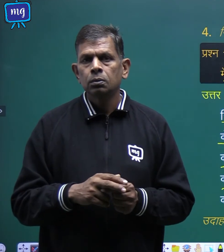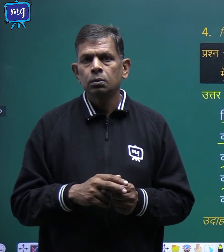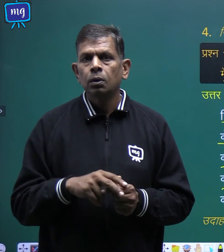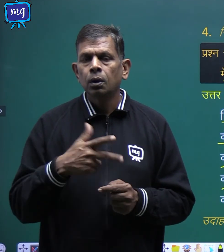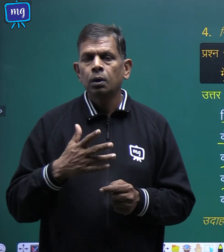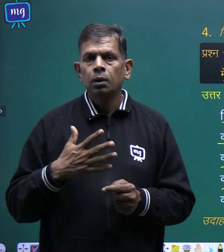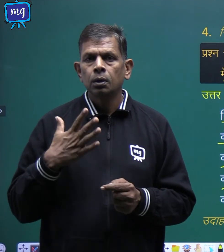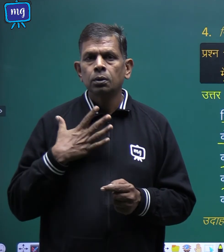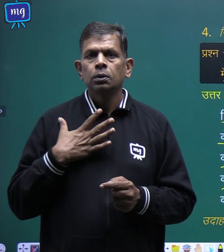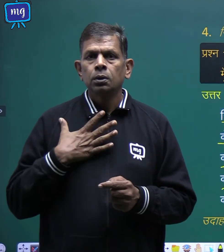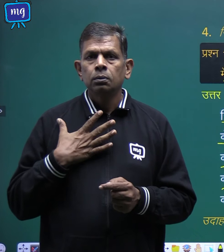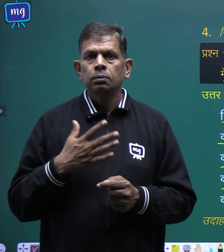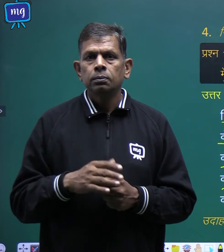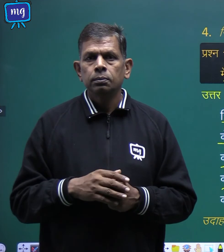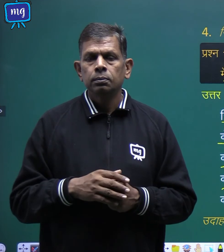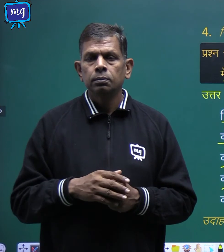जीव